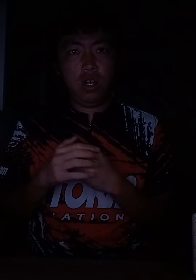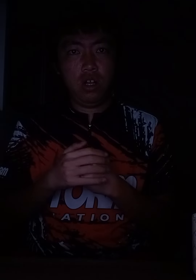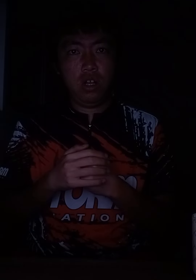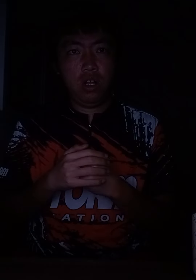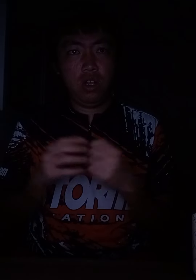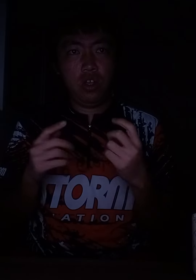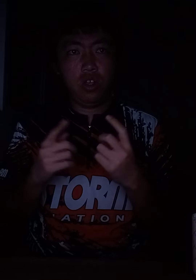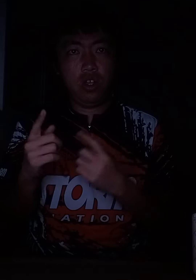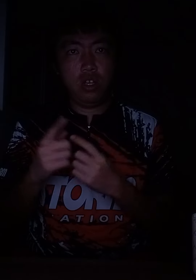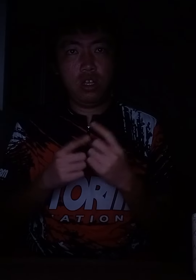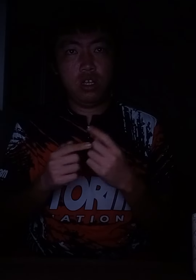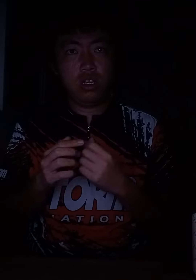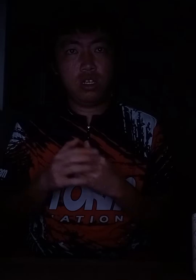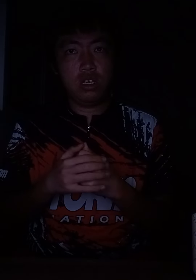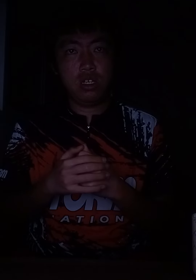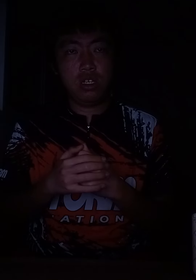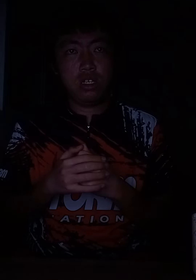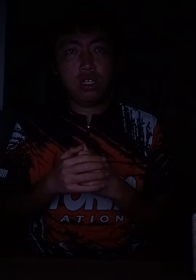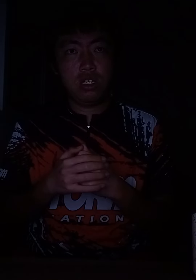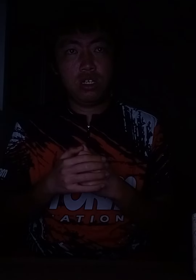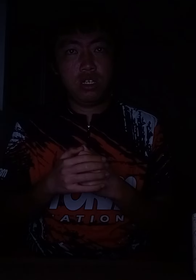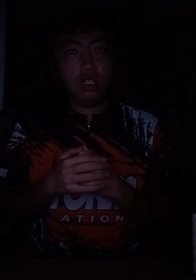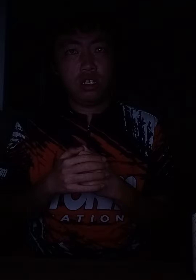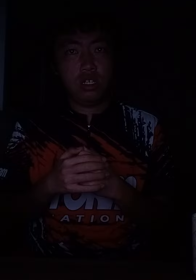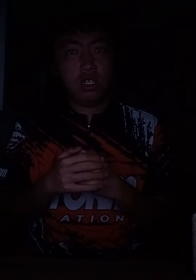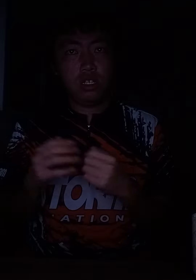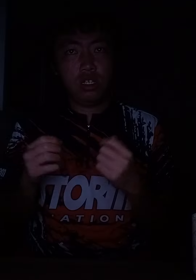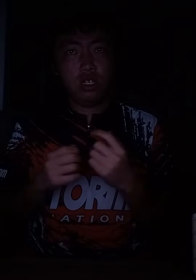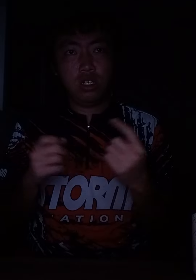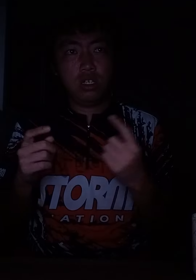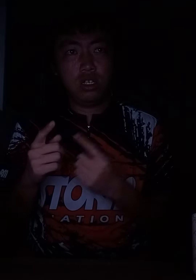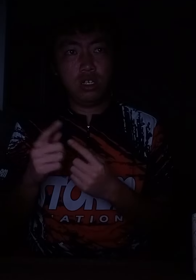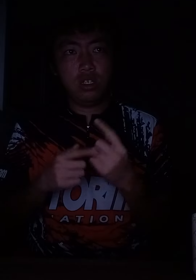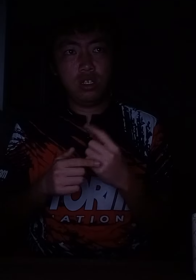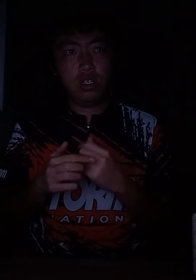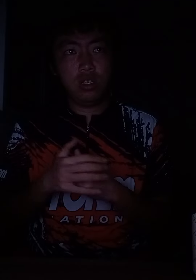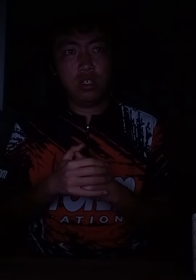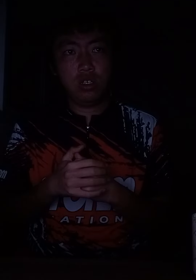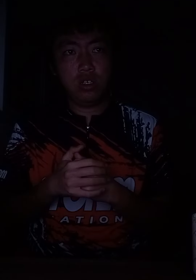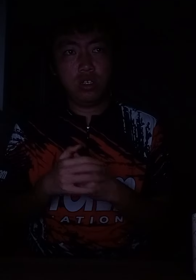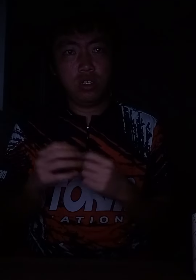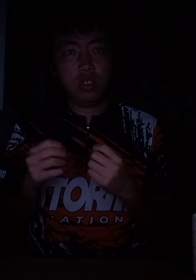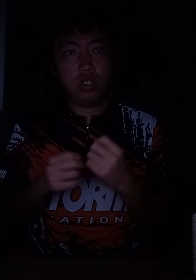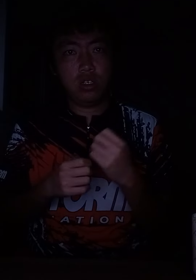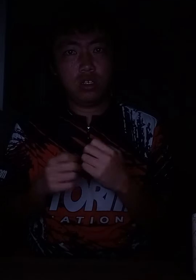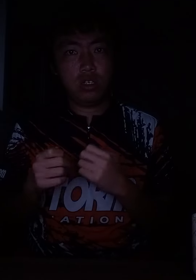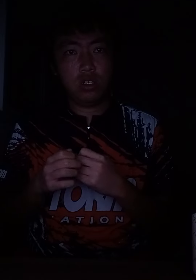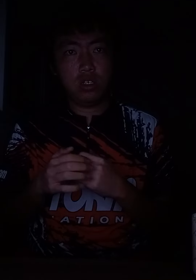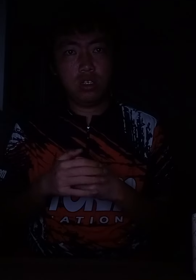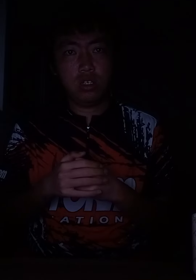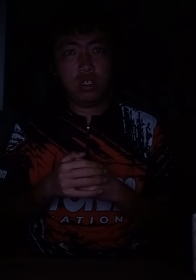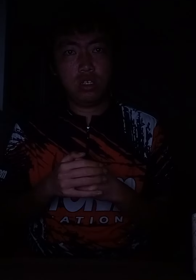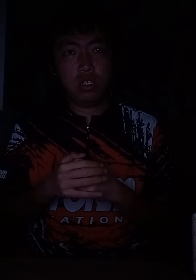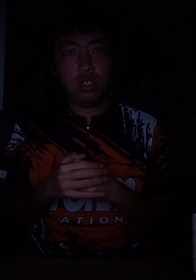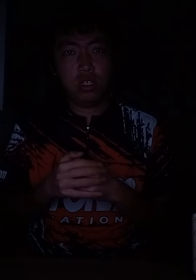올 때까지 강제로 저희가 붙을 수 있는 권한은 없어요. 붙잡아 두는 것까지는 경제력이